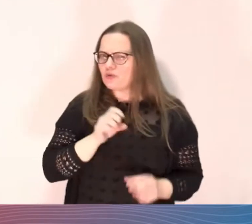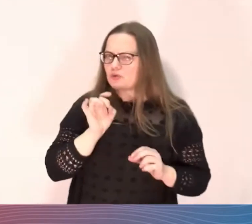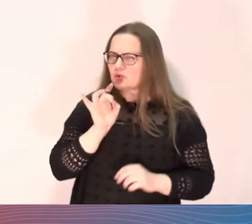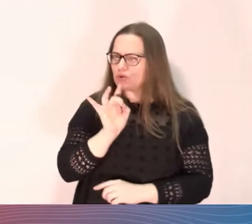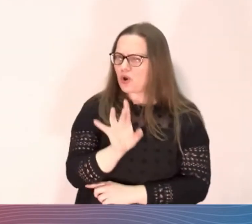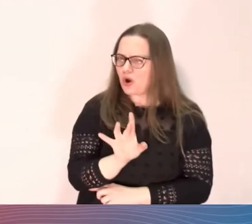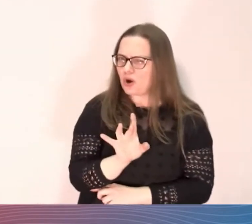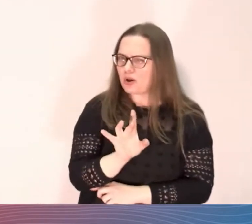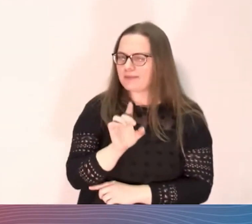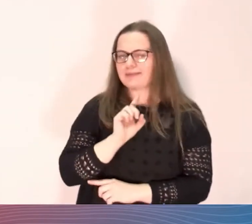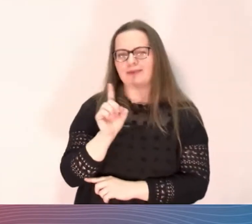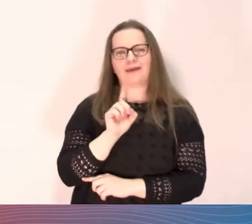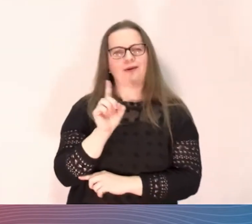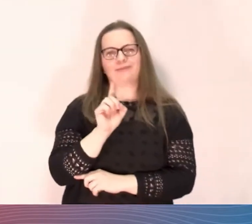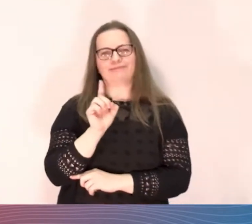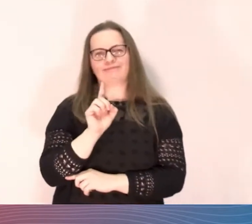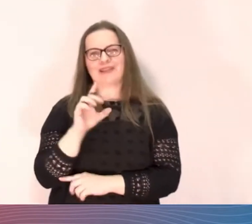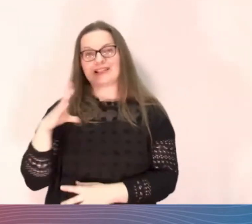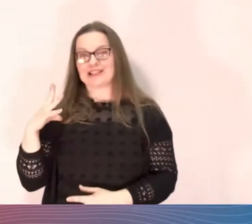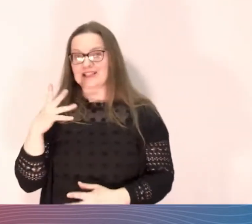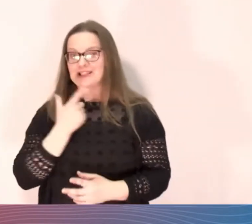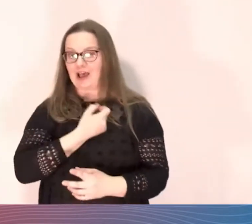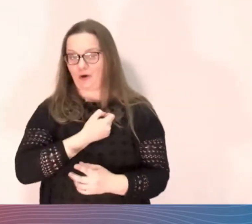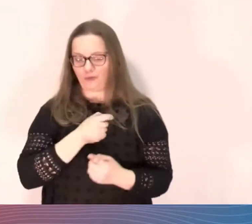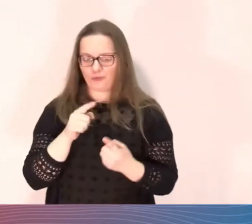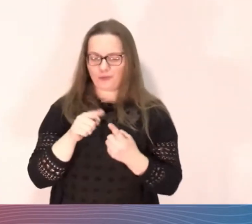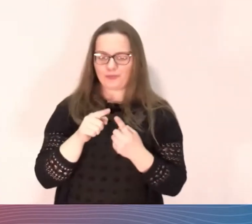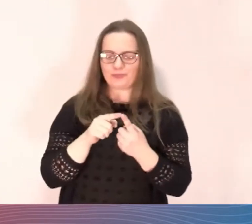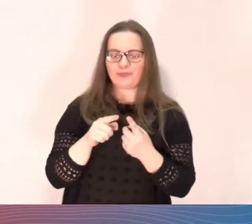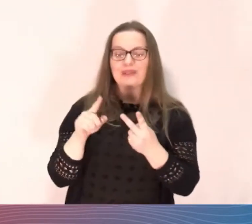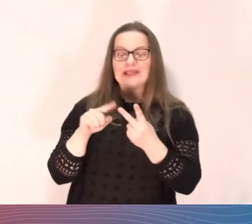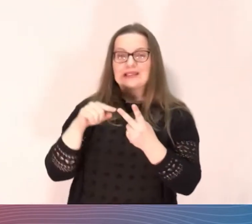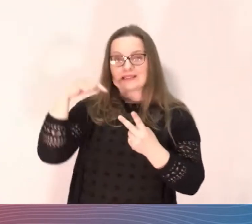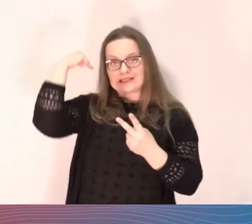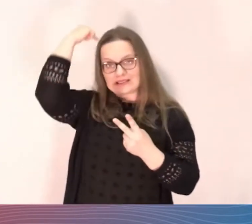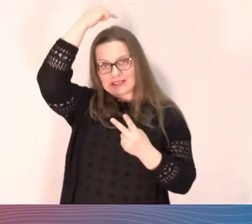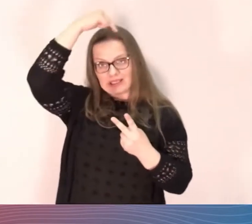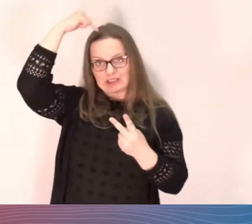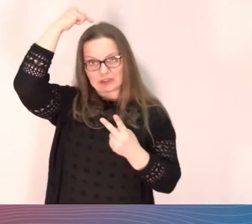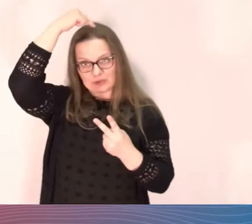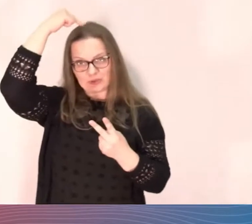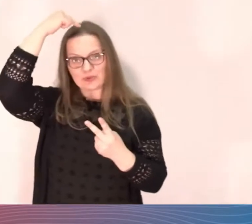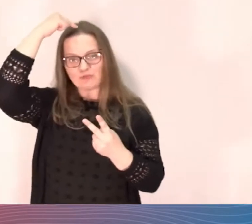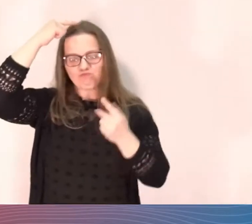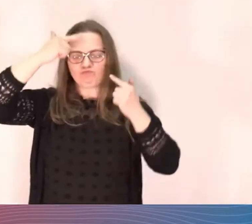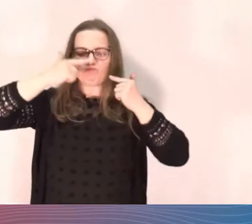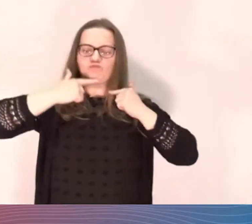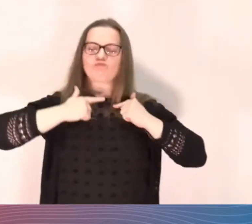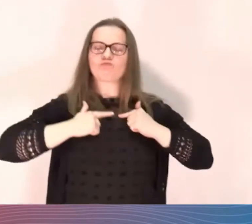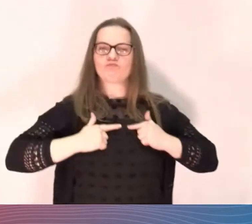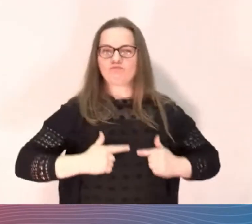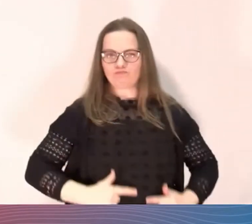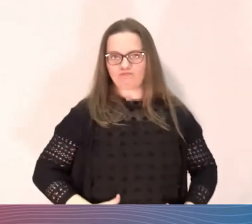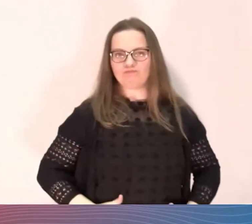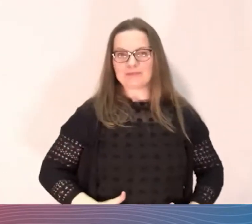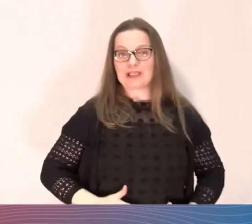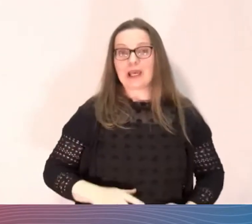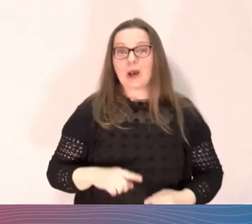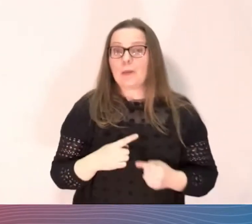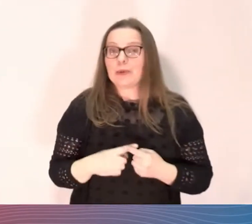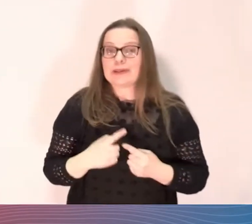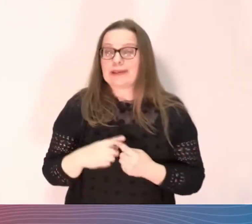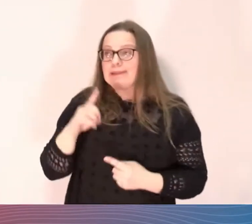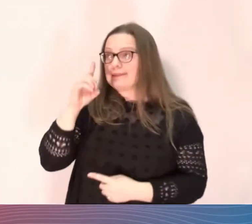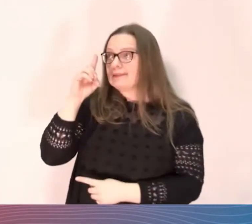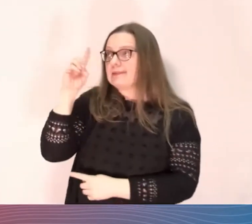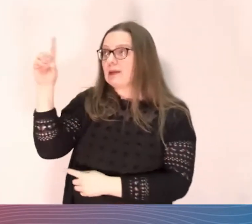e irrepreensíveis. Ele quer trocar a nossa natureza, a natureza pecaminosa, a natureza da carne.